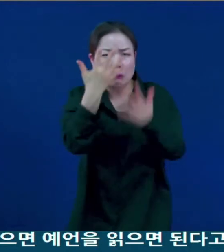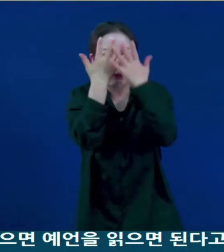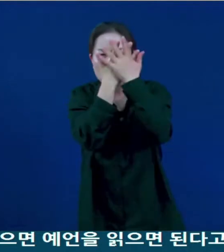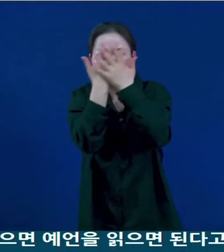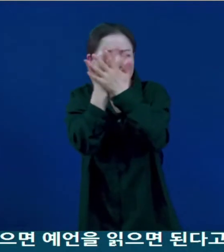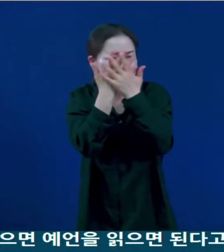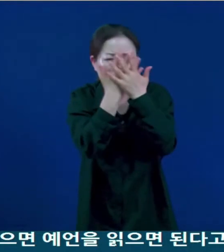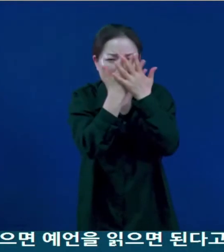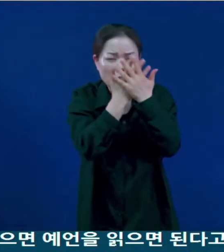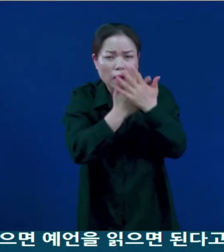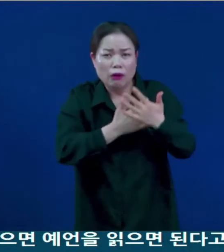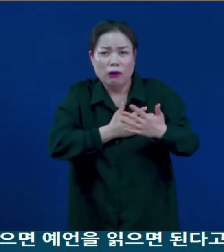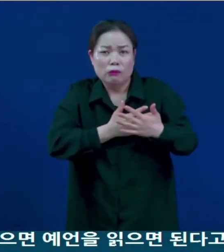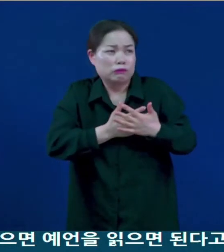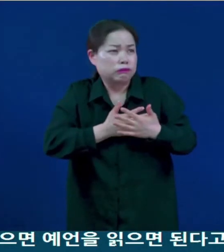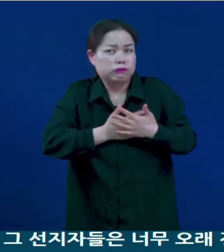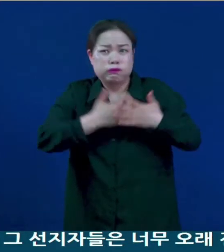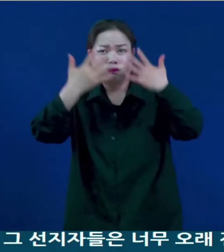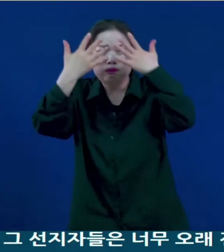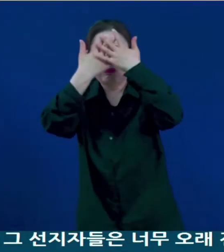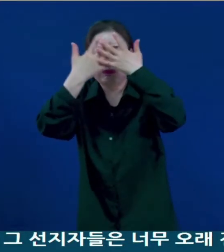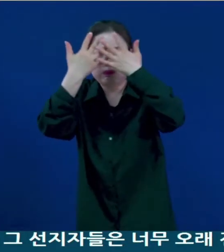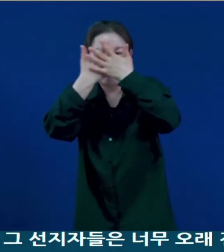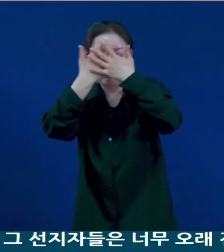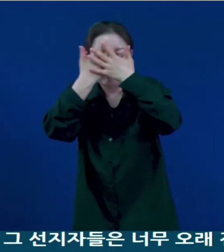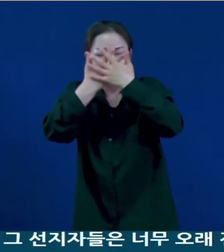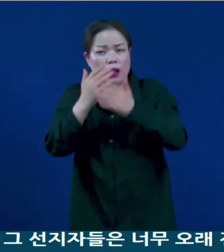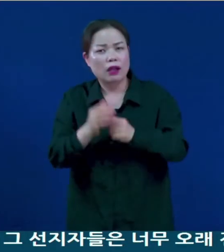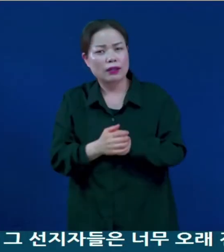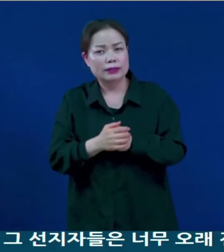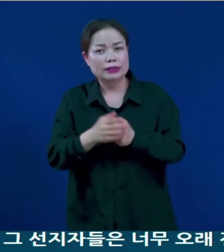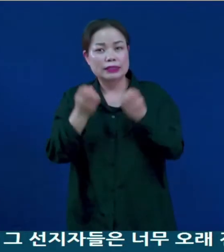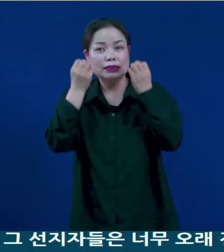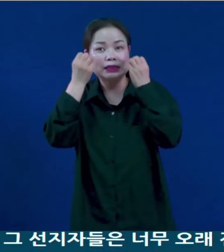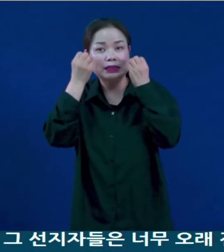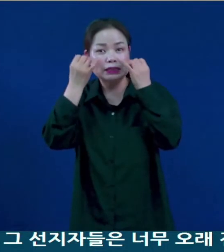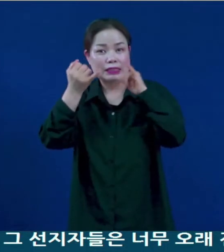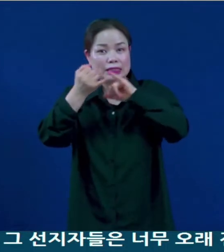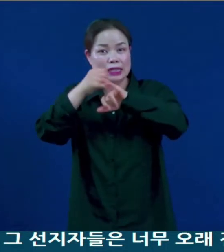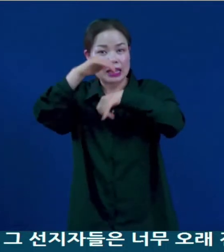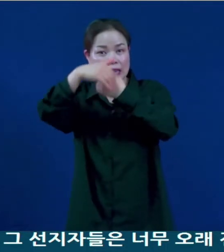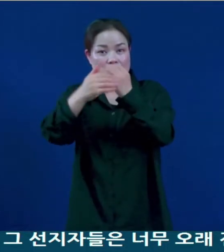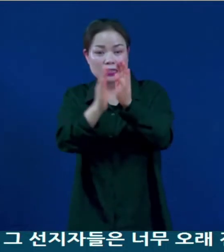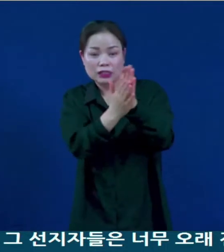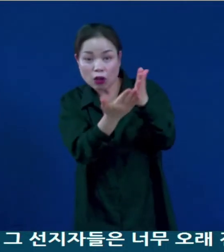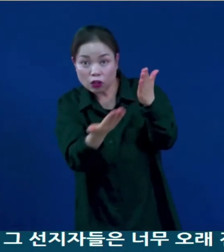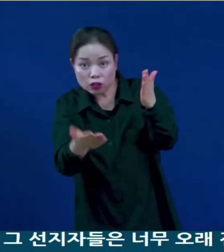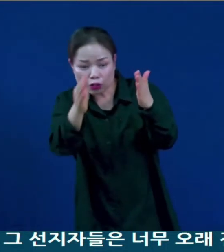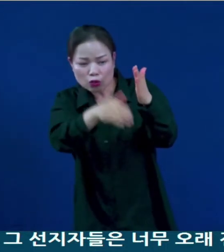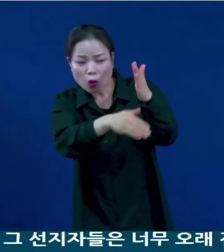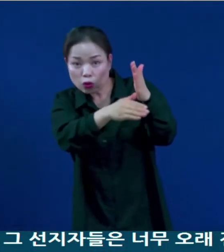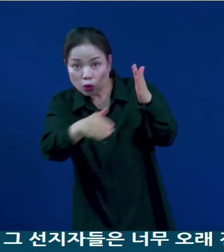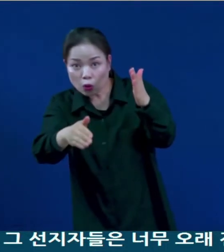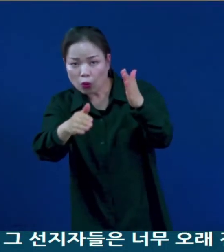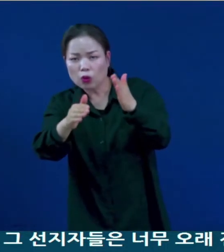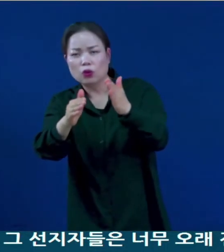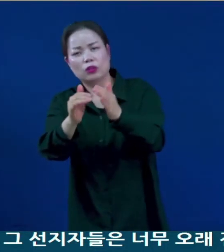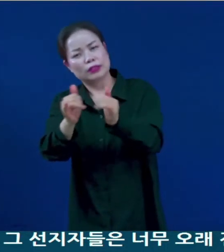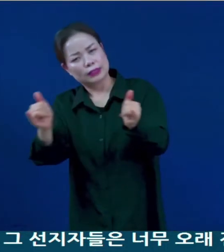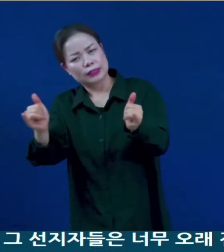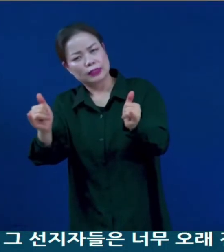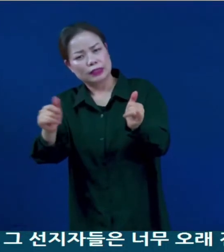희미하고 불완전하고, 그래서 신약의 성도들이 신약 성경을